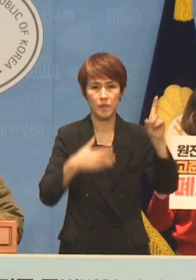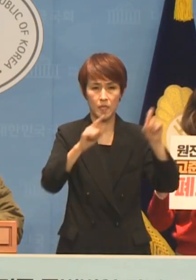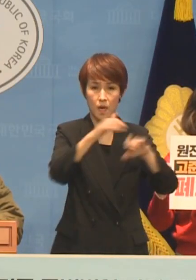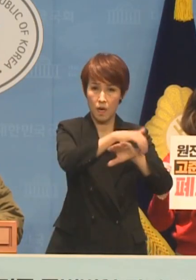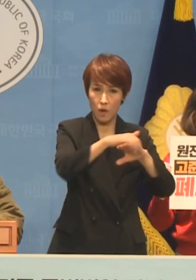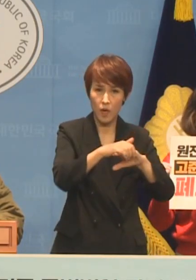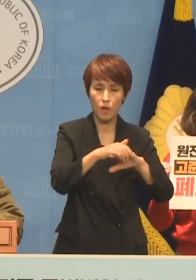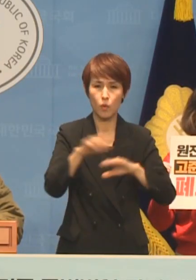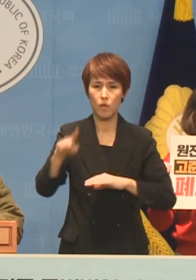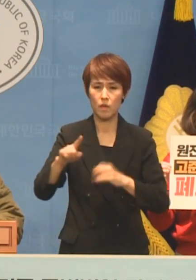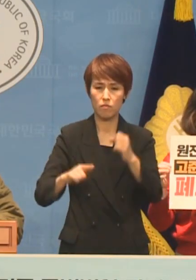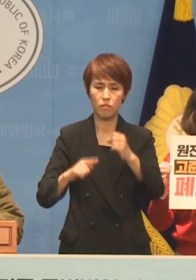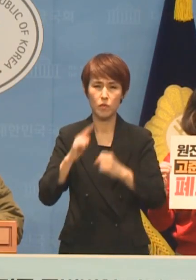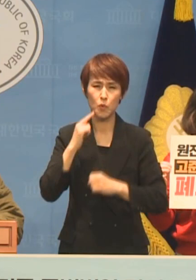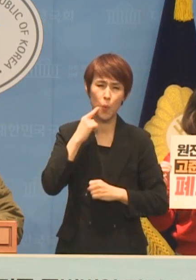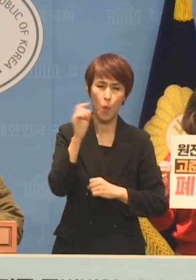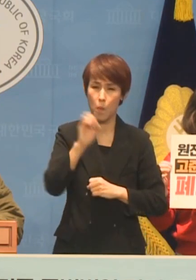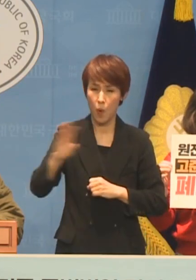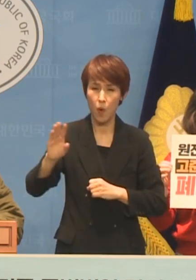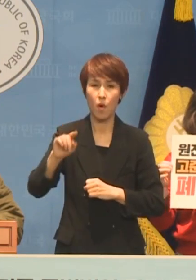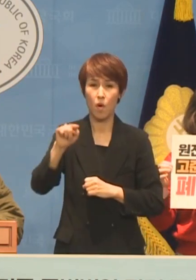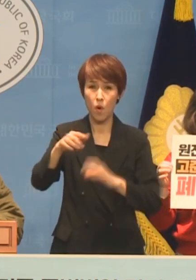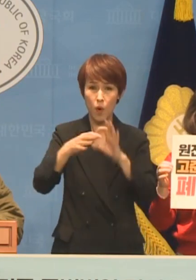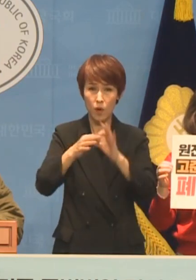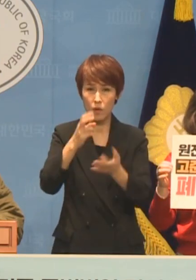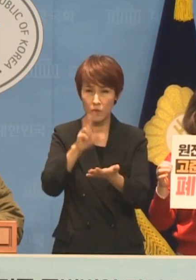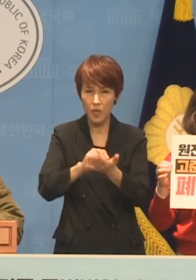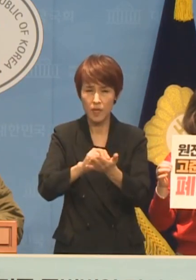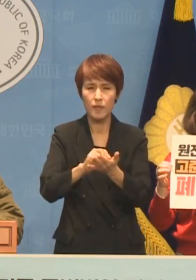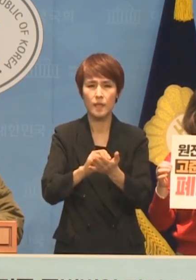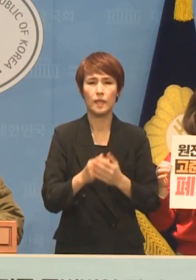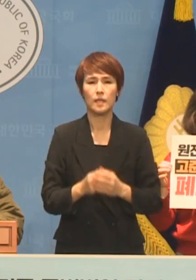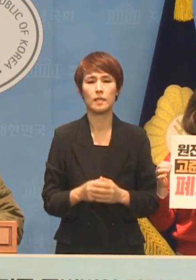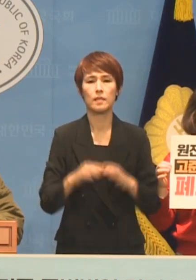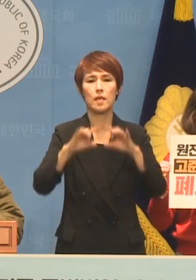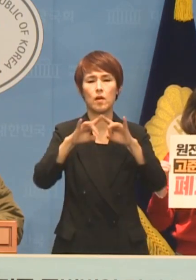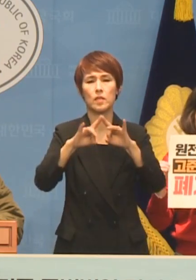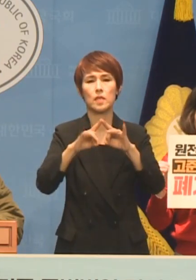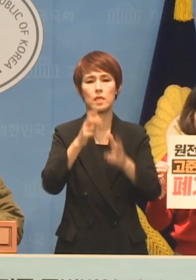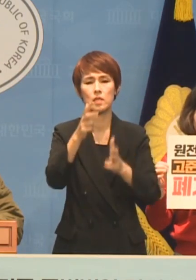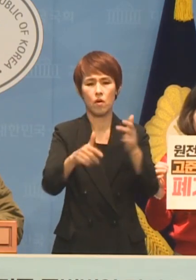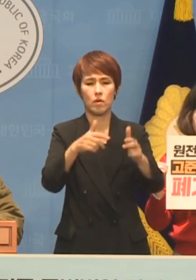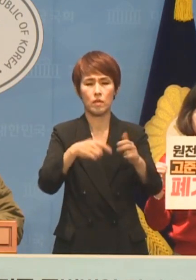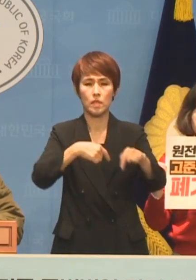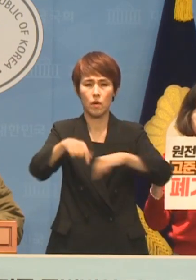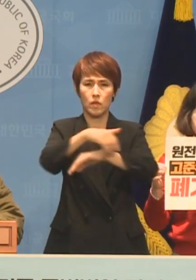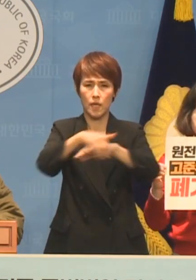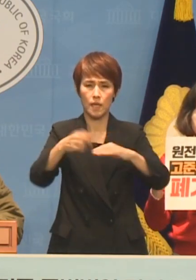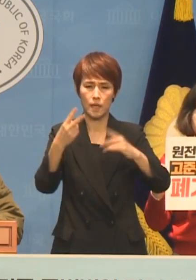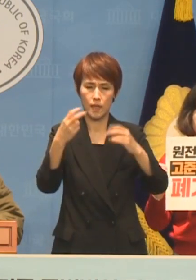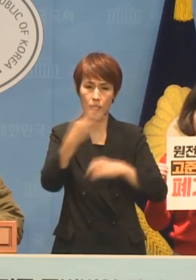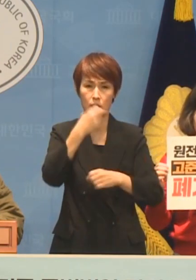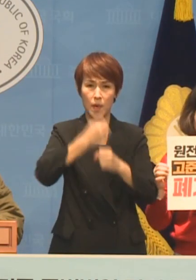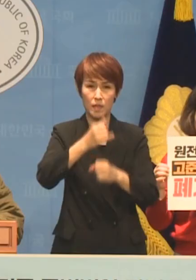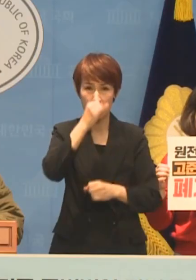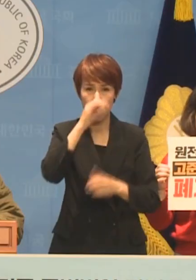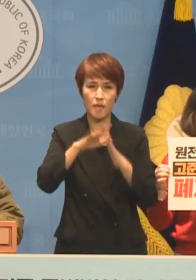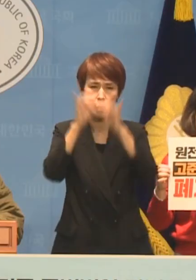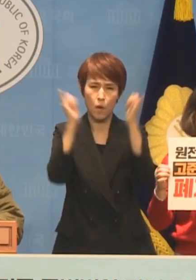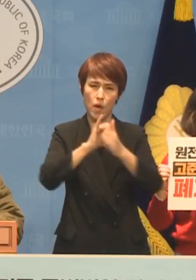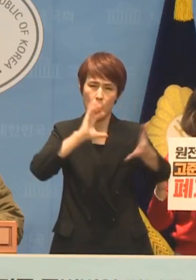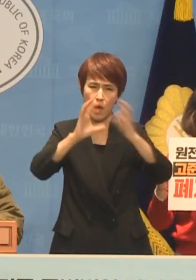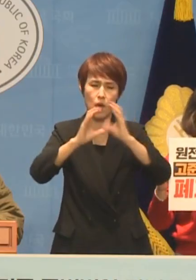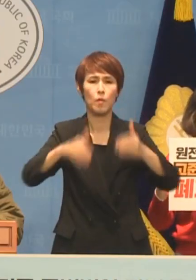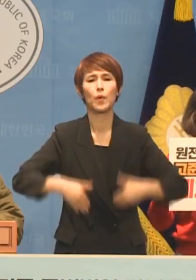방패물 문제는 차기 정부에서 핵발전 관련 에너지 정책을 다시 수립하면서 사회적 논의를 더해야